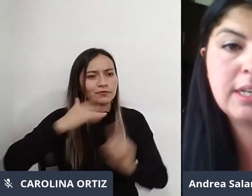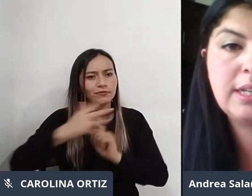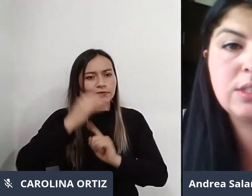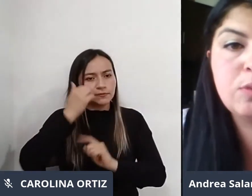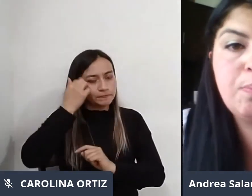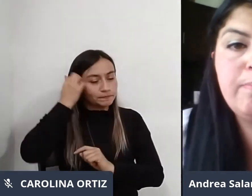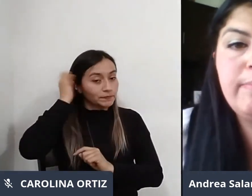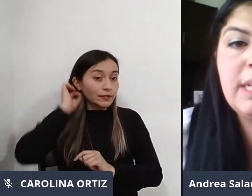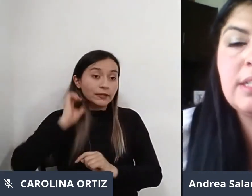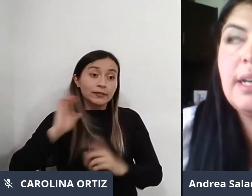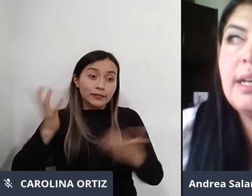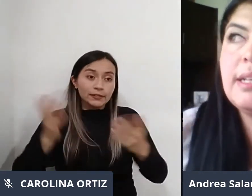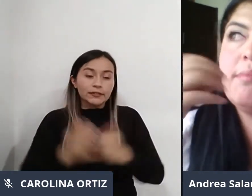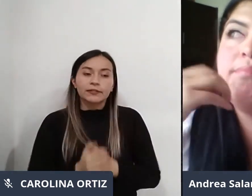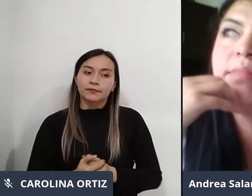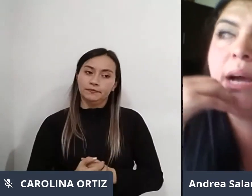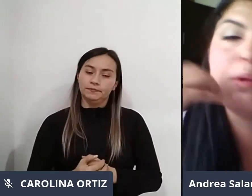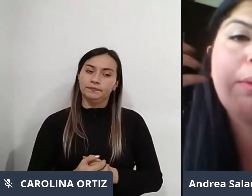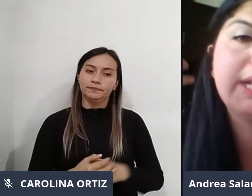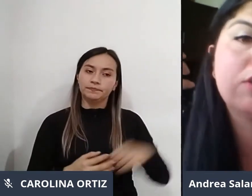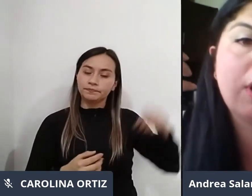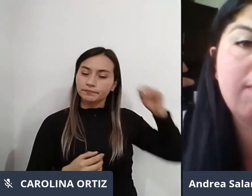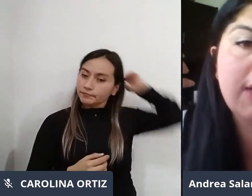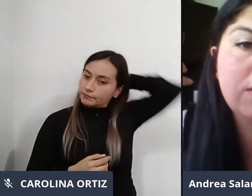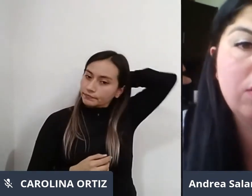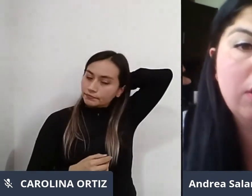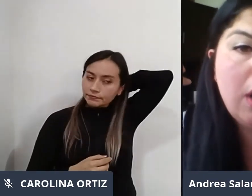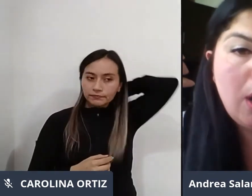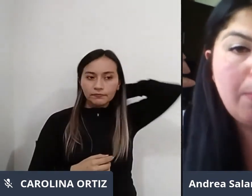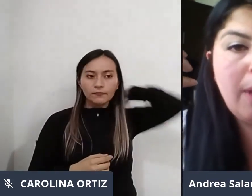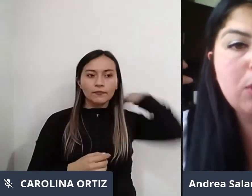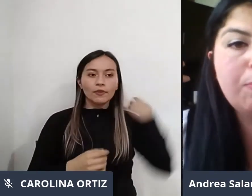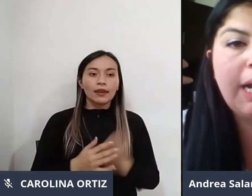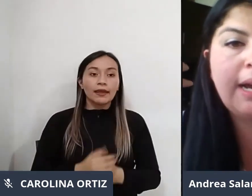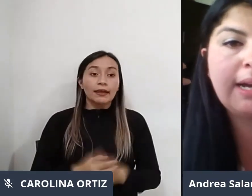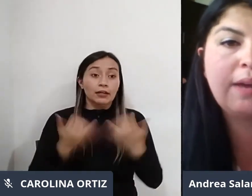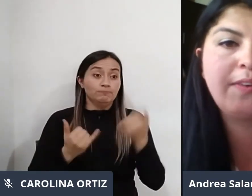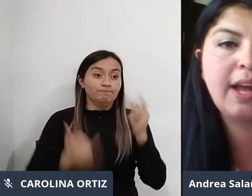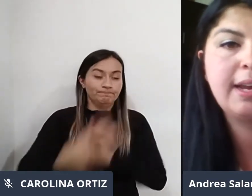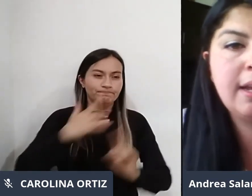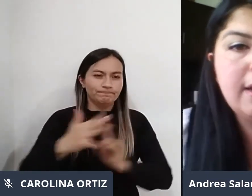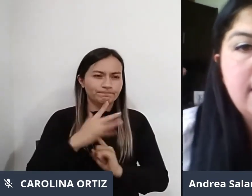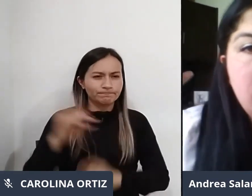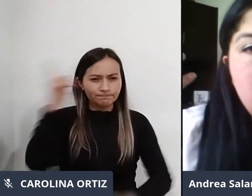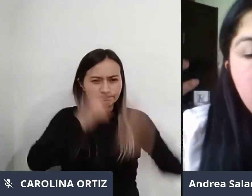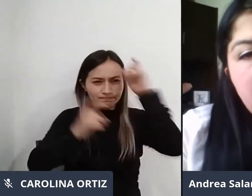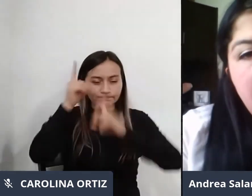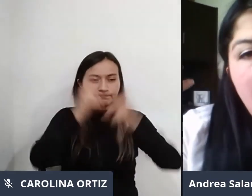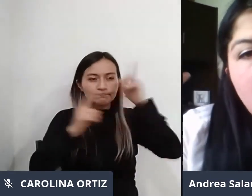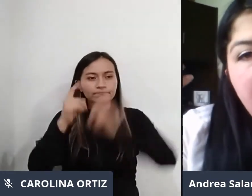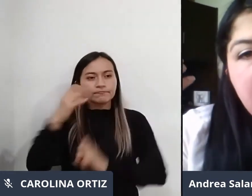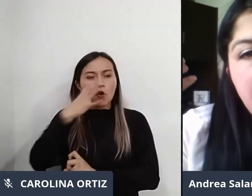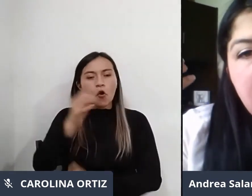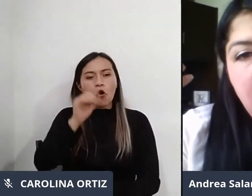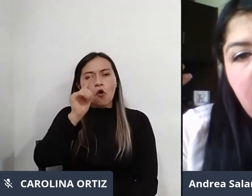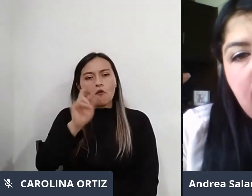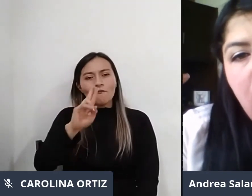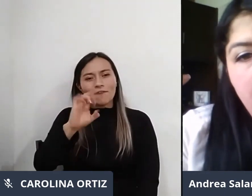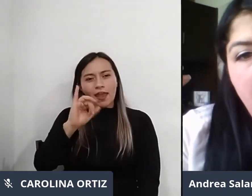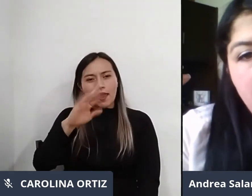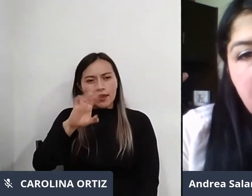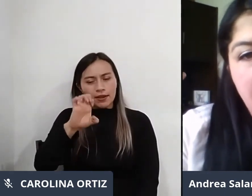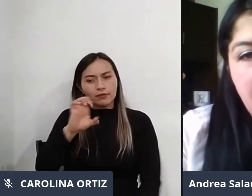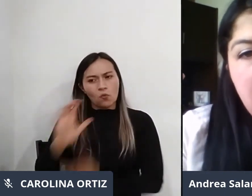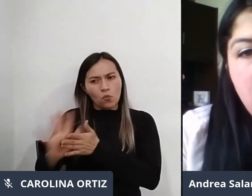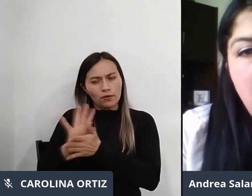Entonces, en este, digamos, momento de reflexión, podemos ver que Freire nos dice algo bien interesante, y es